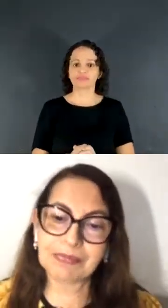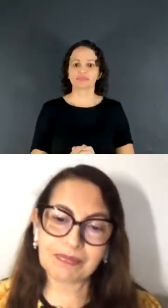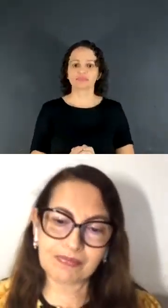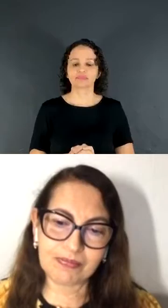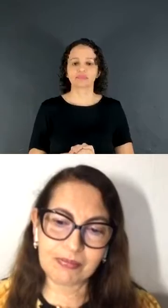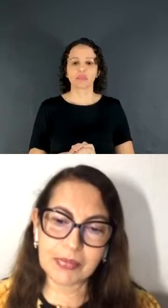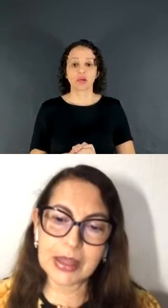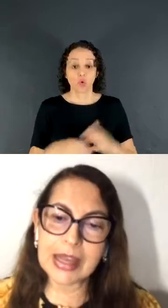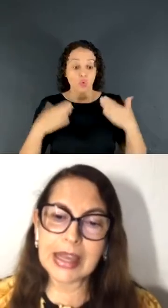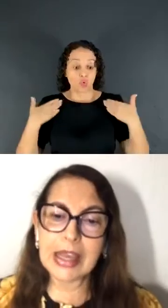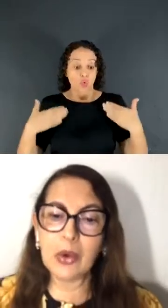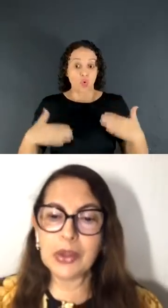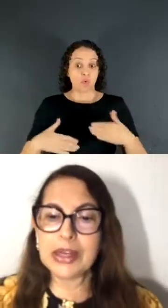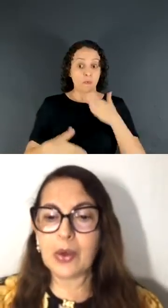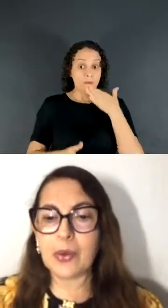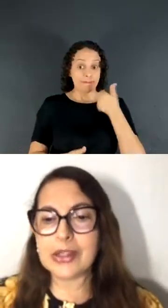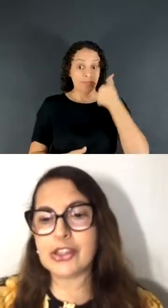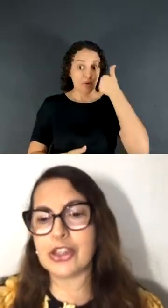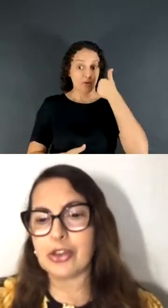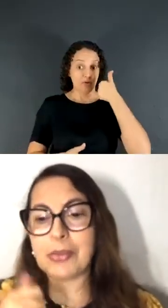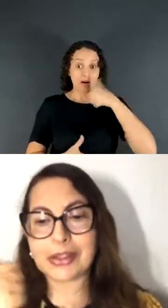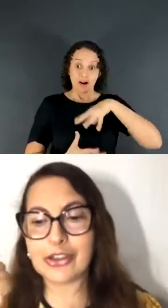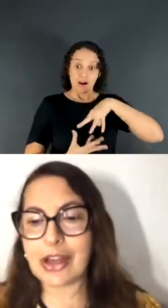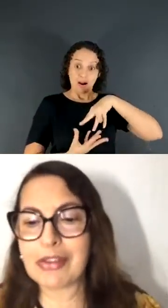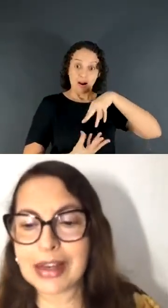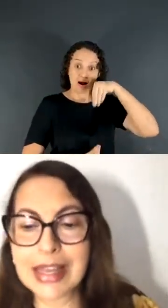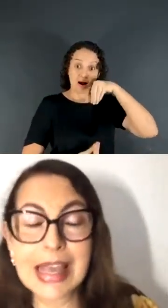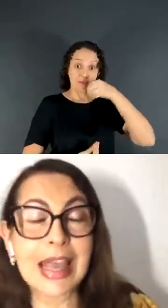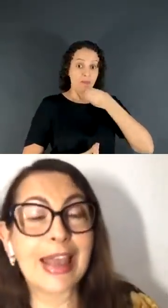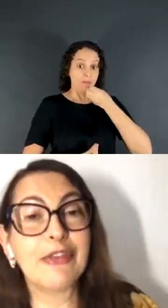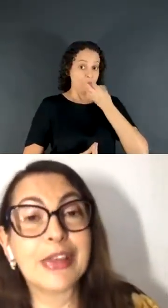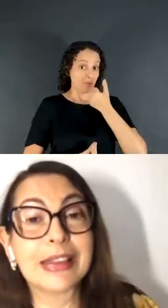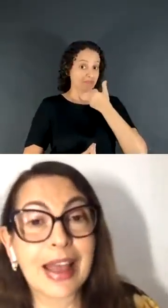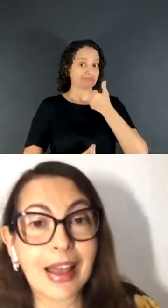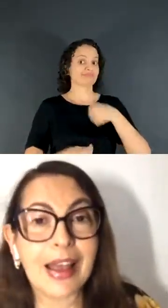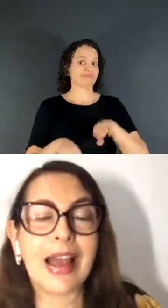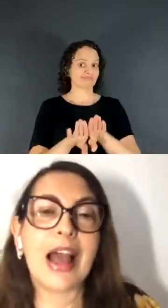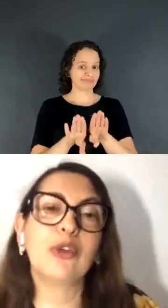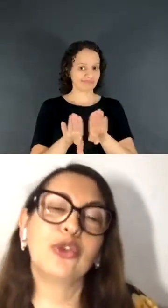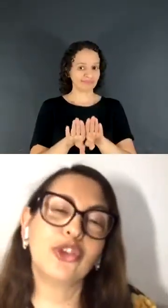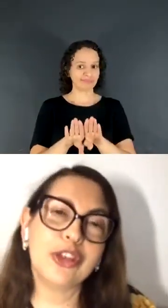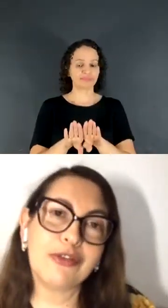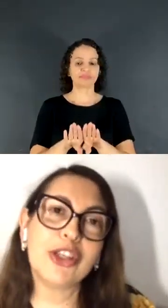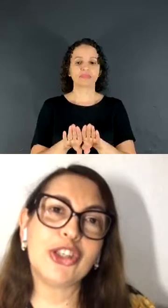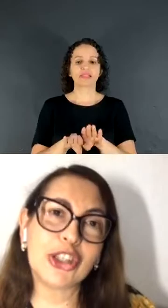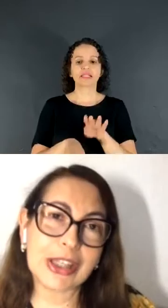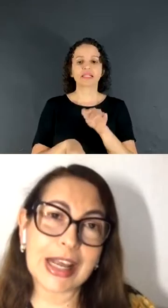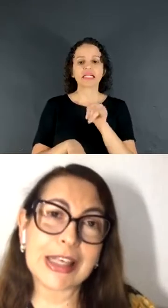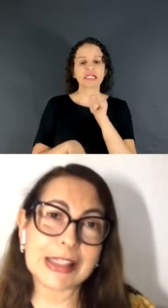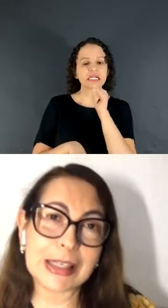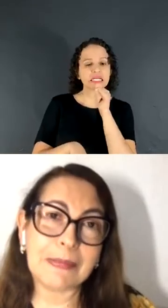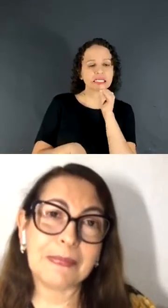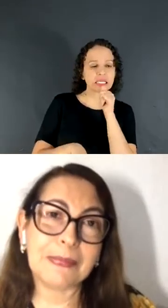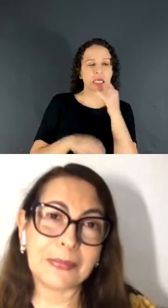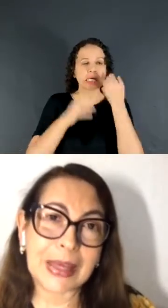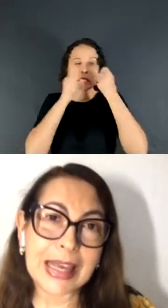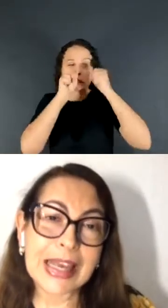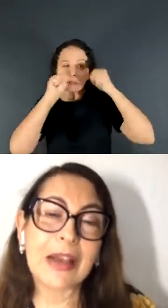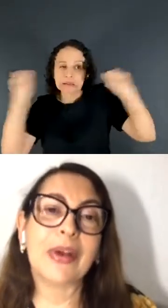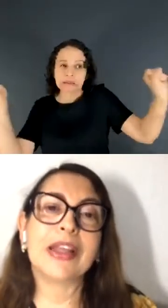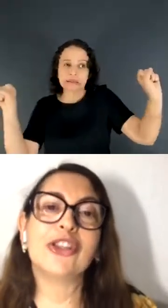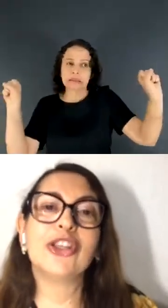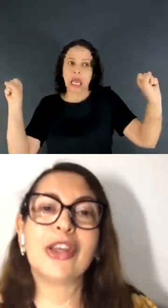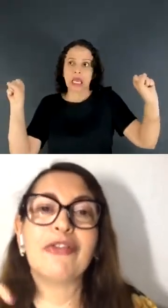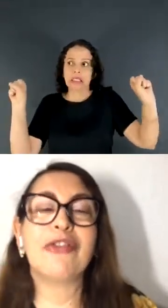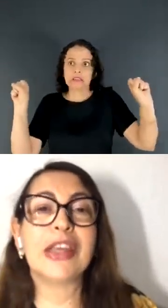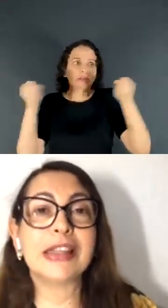não é? Outra coisa, gente, como eu até já falei, é evitar altos níveis de estresse, né?